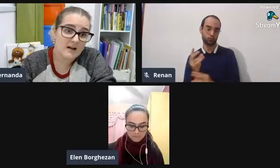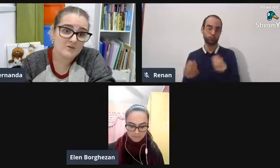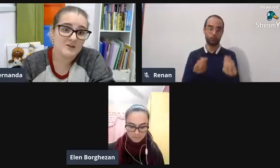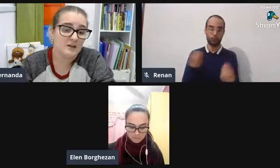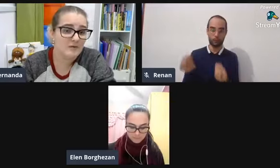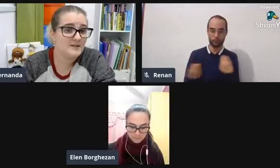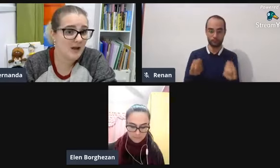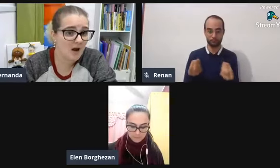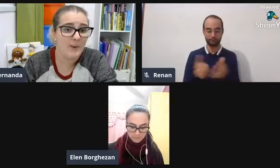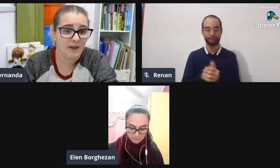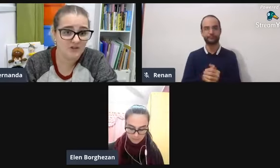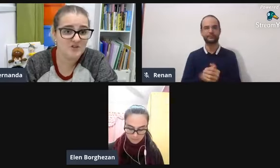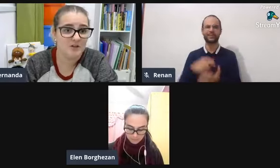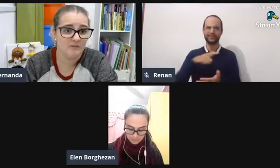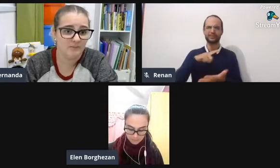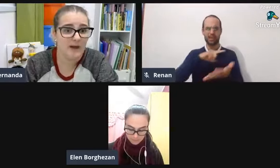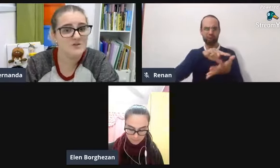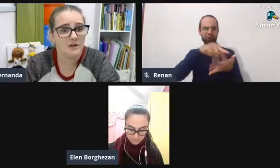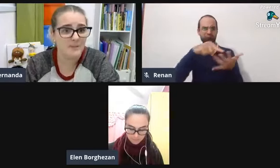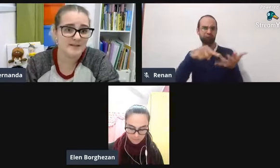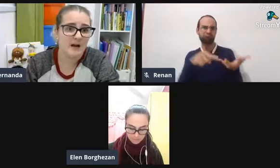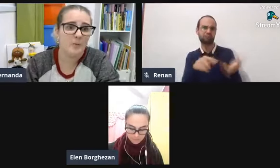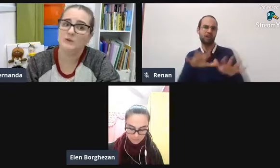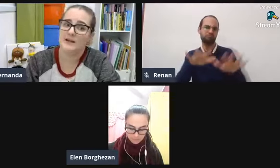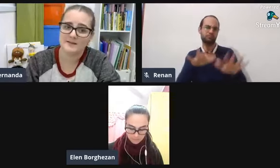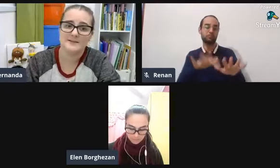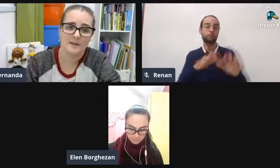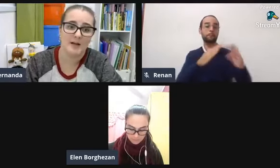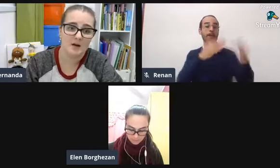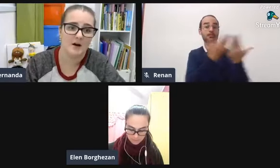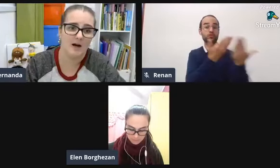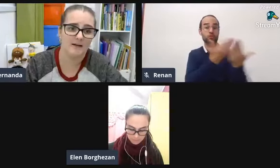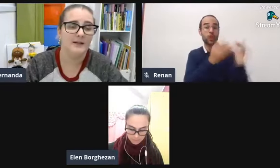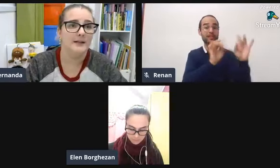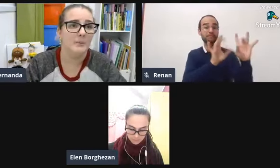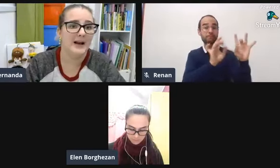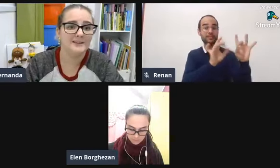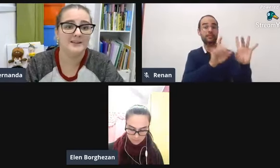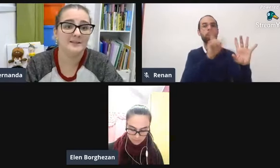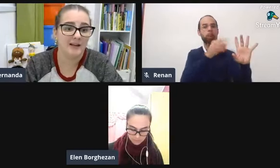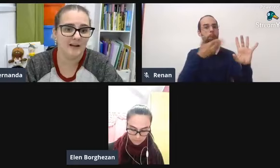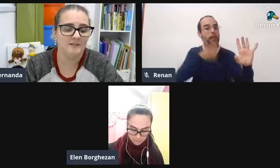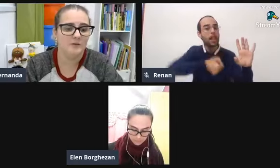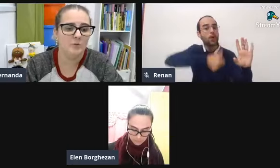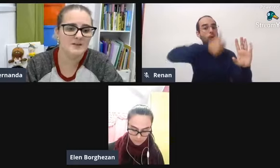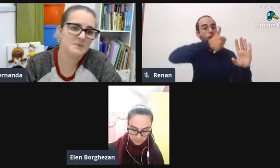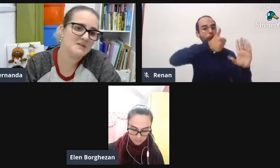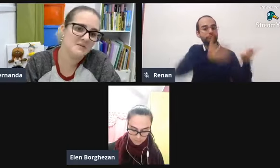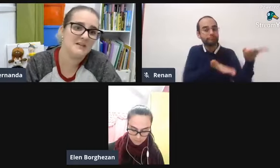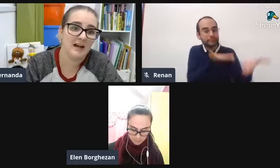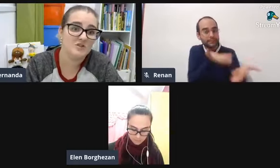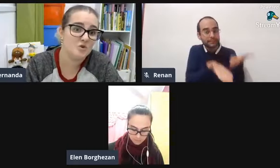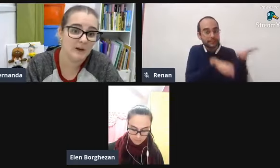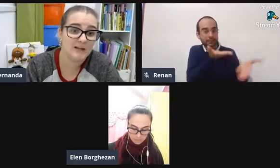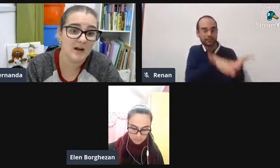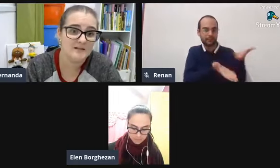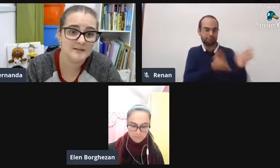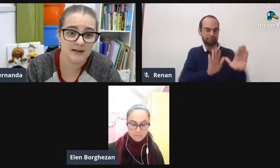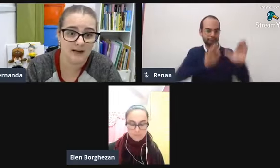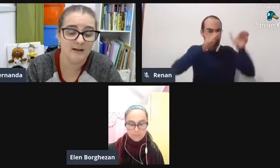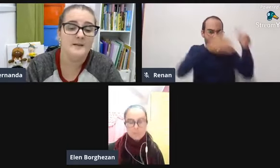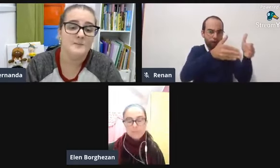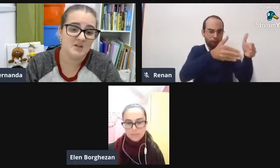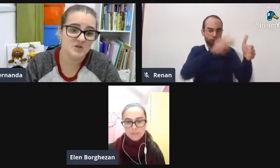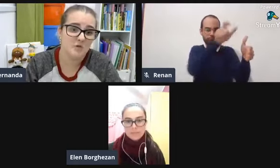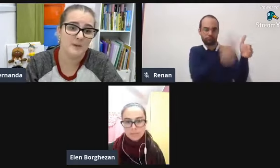existem casos que talvez realmente a escola especial pudesse ser melhor para atender uma especificidade de uma